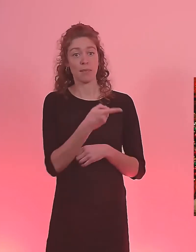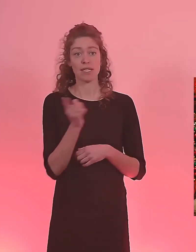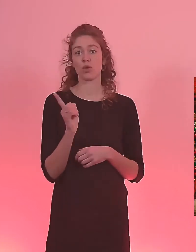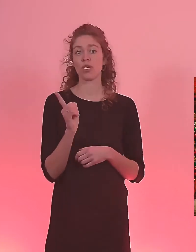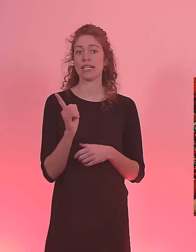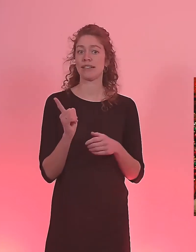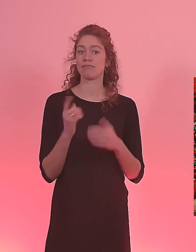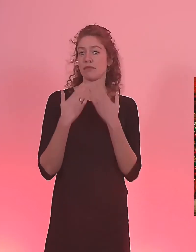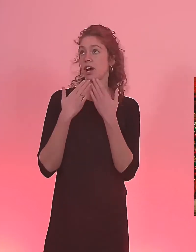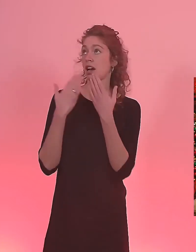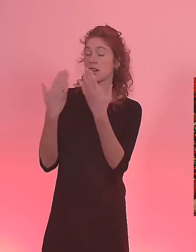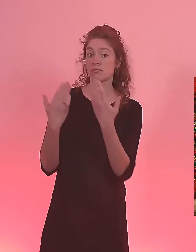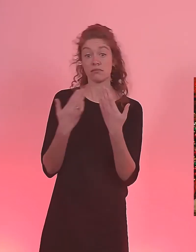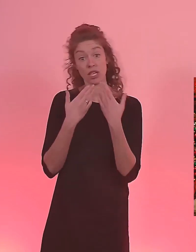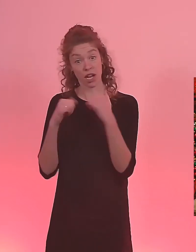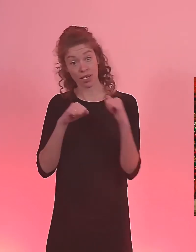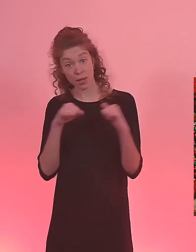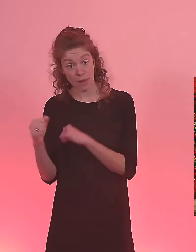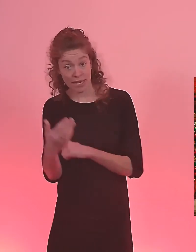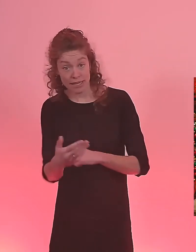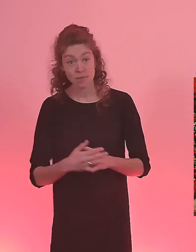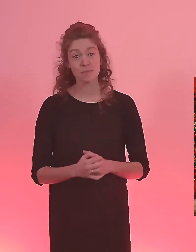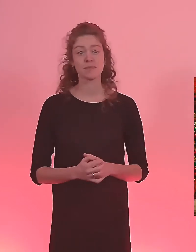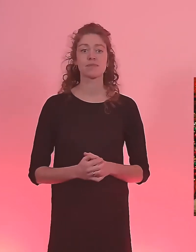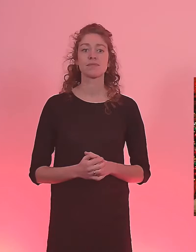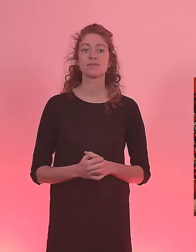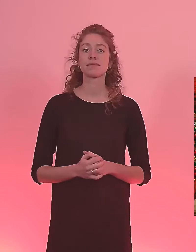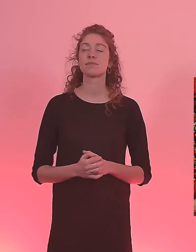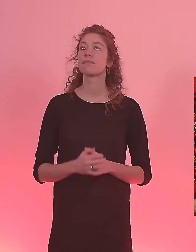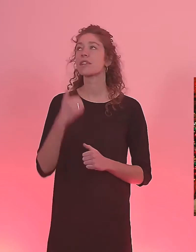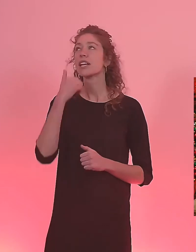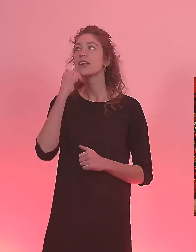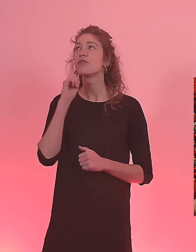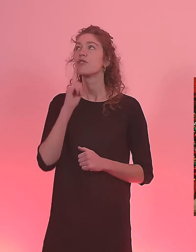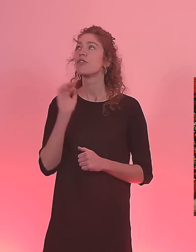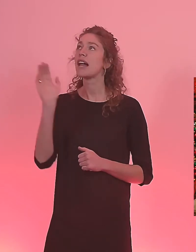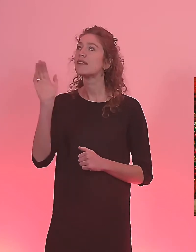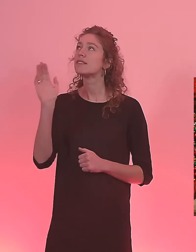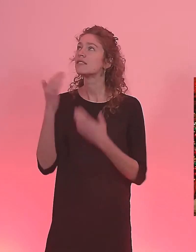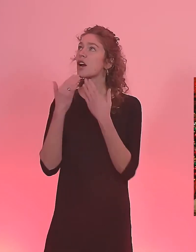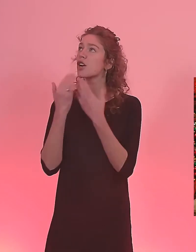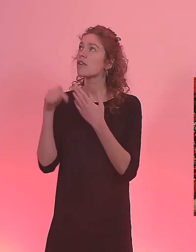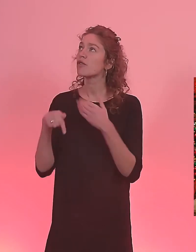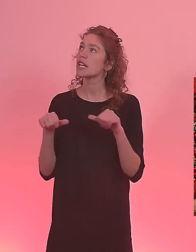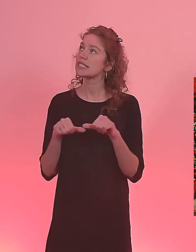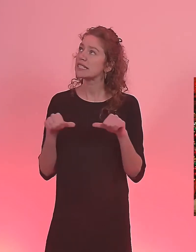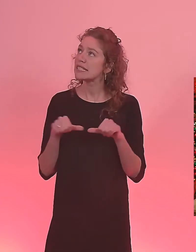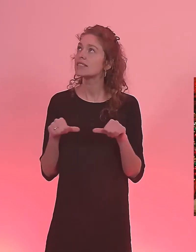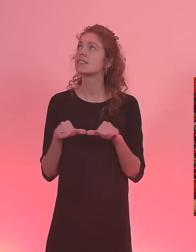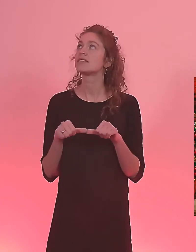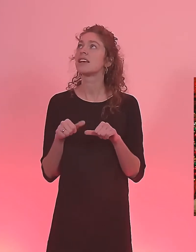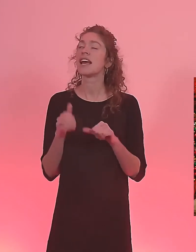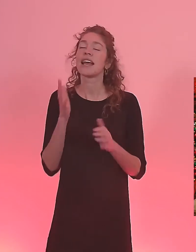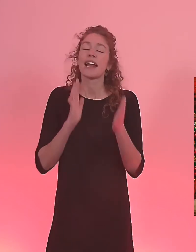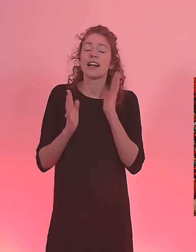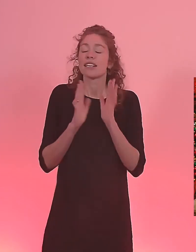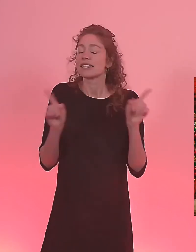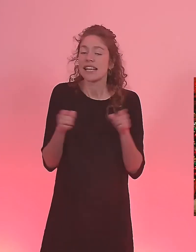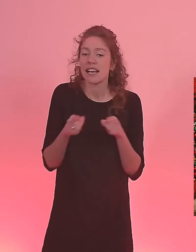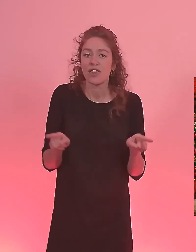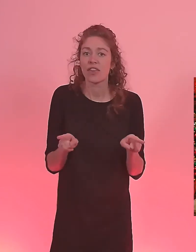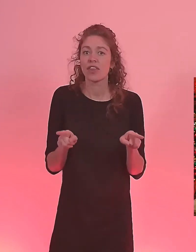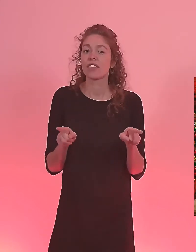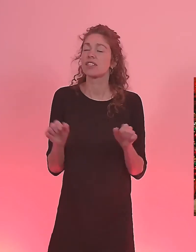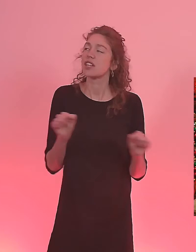Danken jullie mee? Lieve Vader, dank u wel voor deze dienst. Dat we heerlijk mochten zingen, mochten dansen. Dat we u